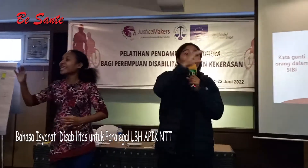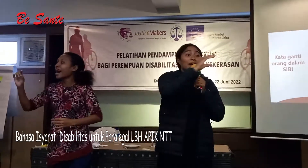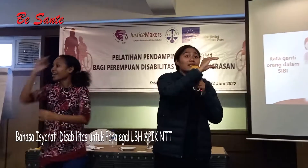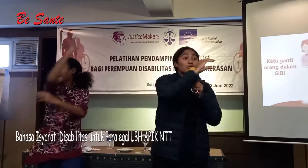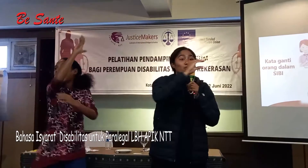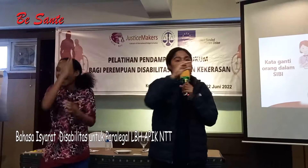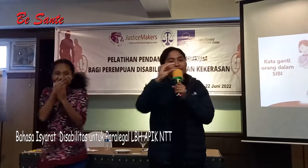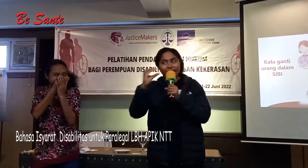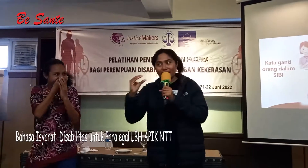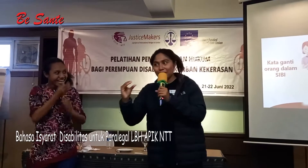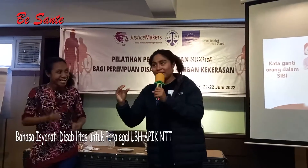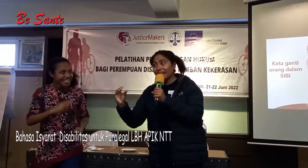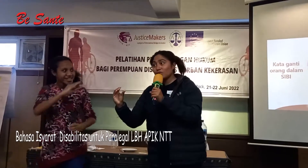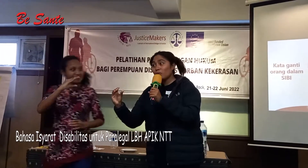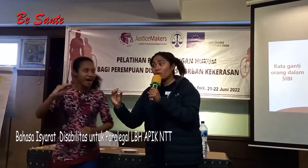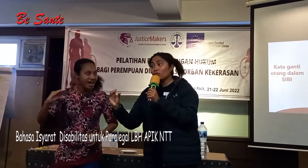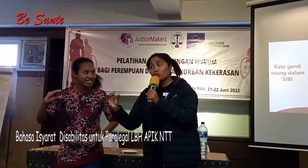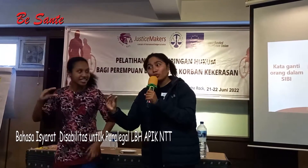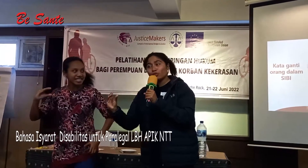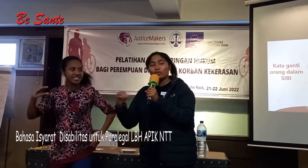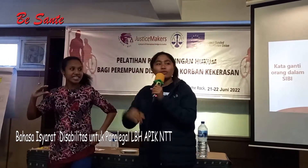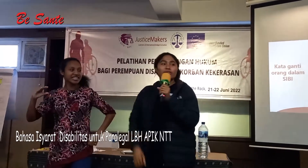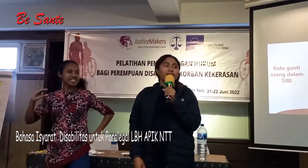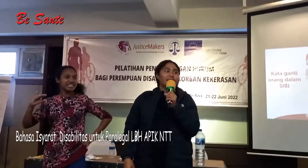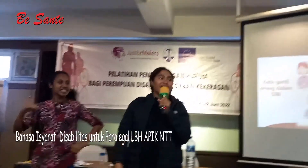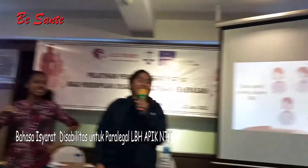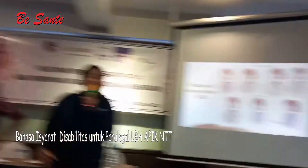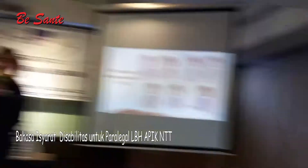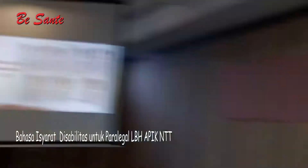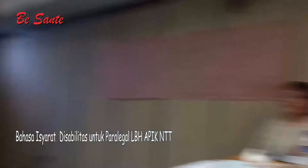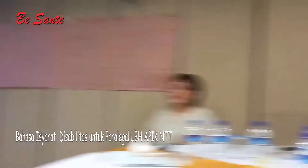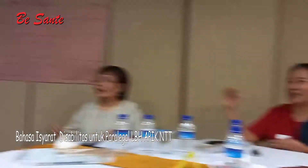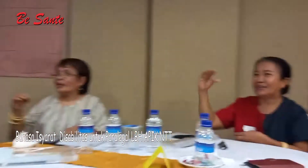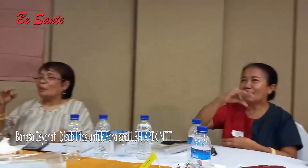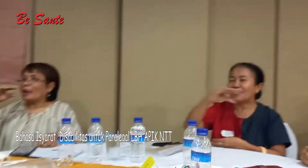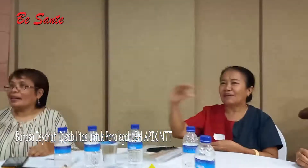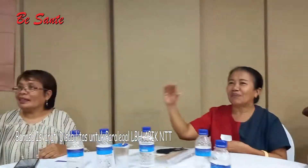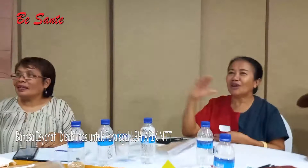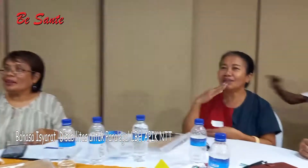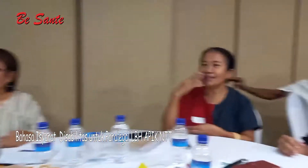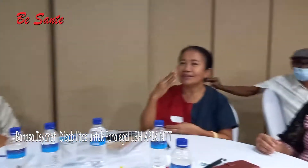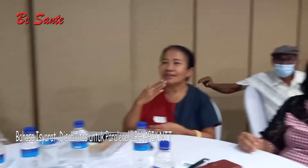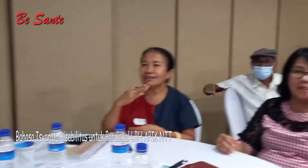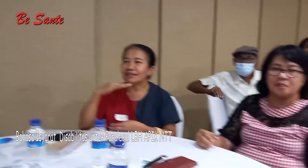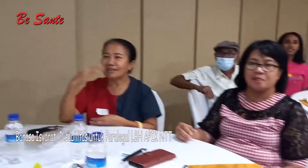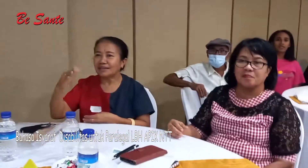Selamat sore. Matahari sumau turun. Sore. Selamat malam. Ada yang